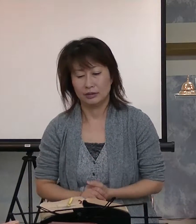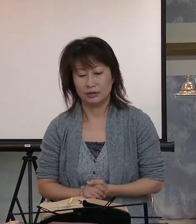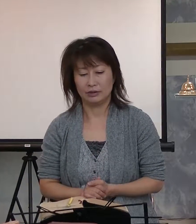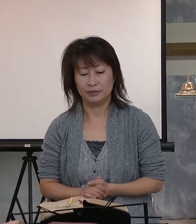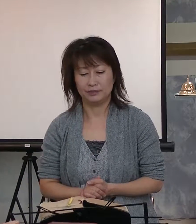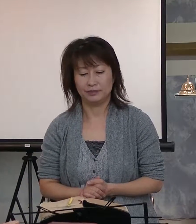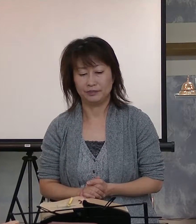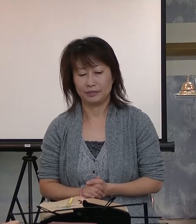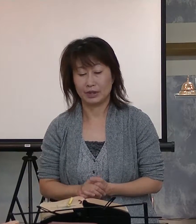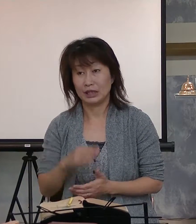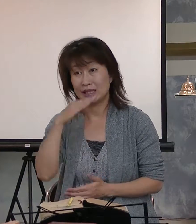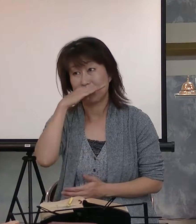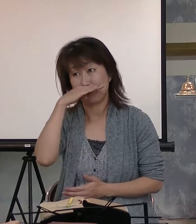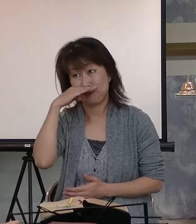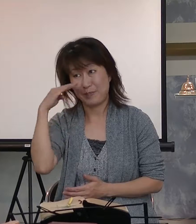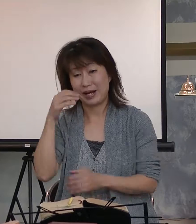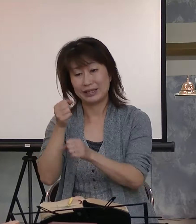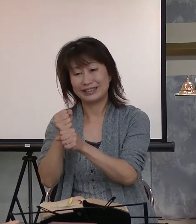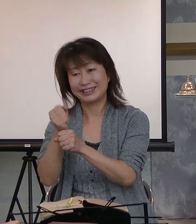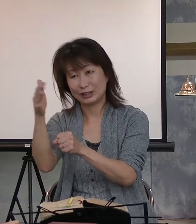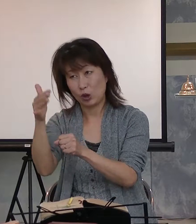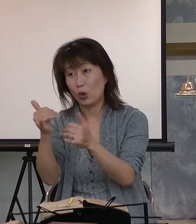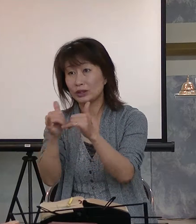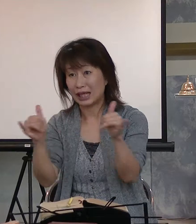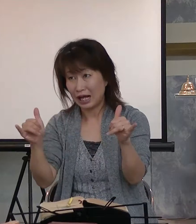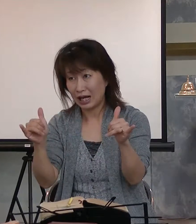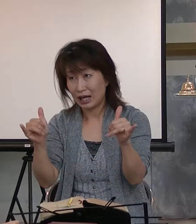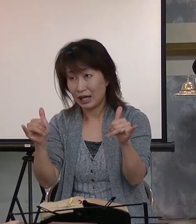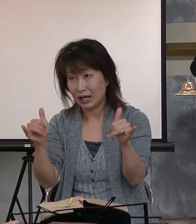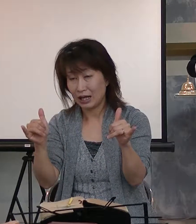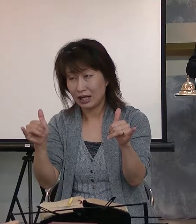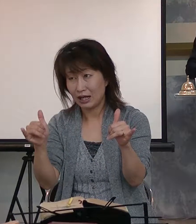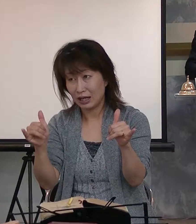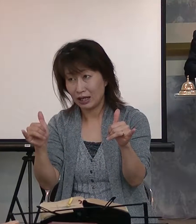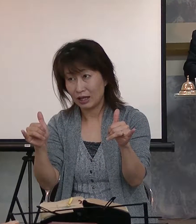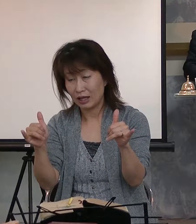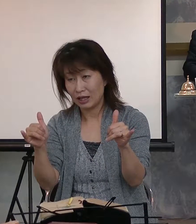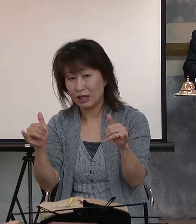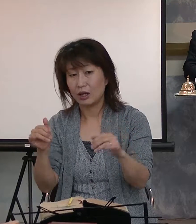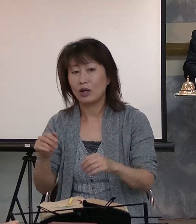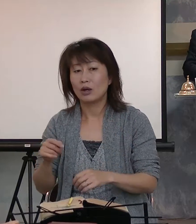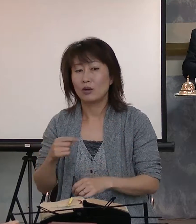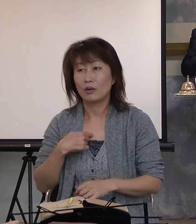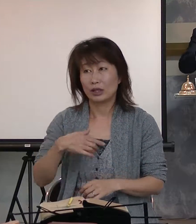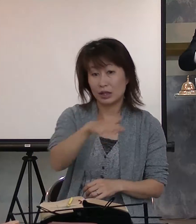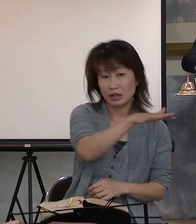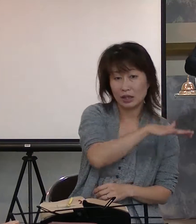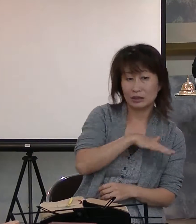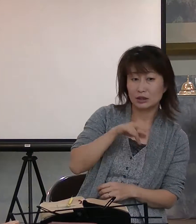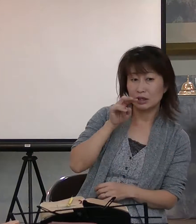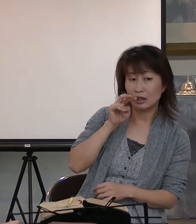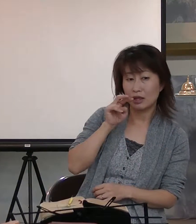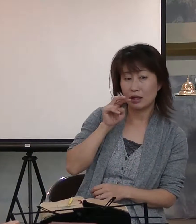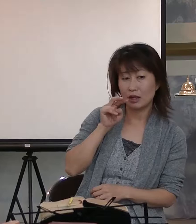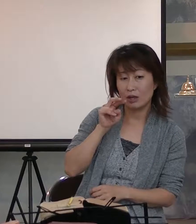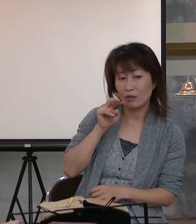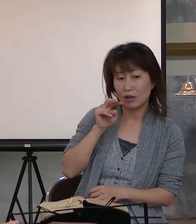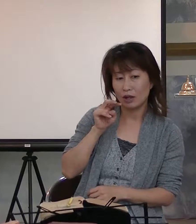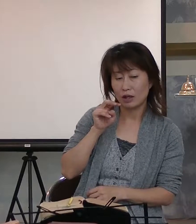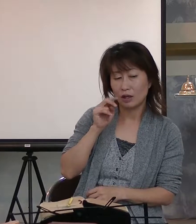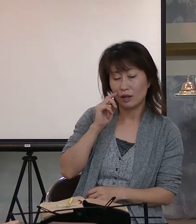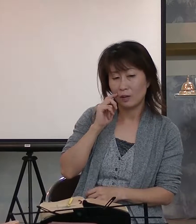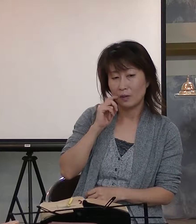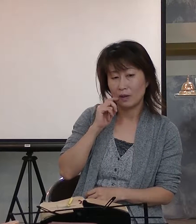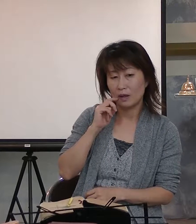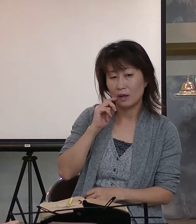立派な信仰者、我々はそうみんなそのように神様に認められたい信